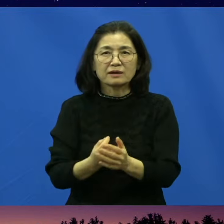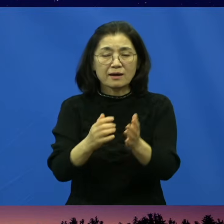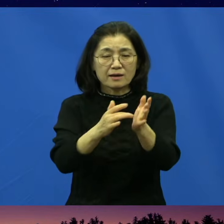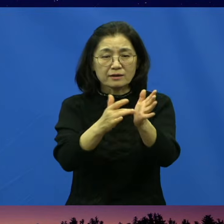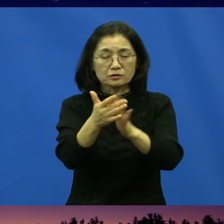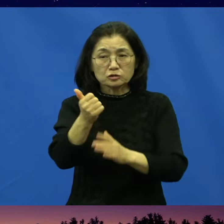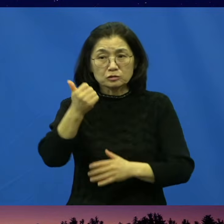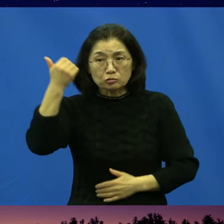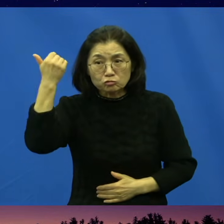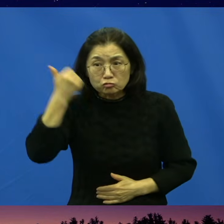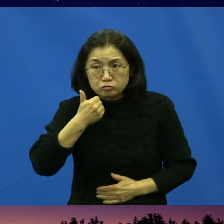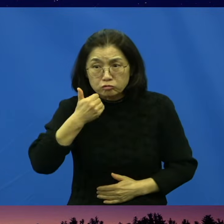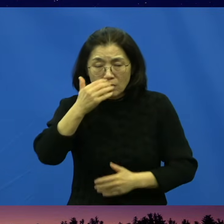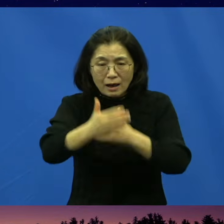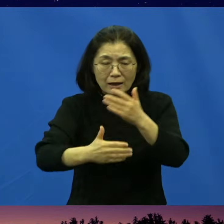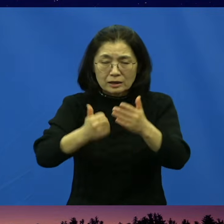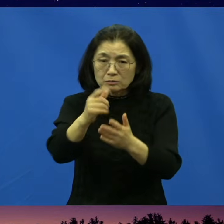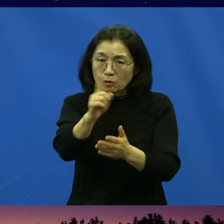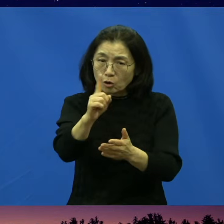하나님이 어떤 분이신가?